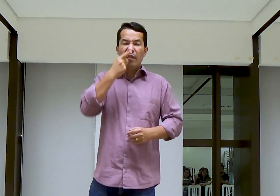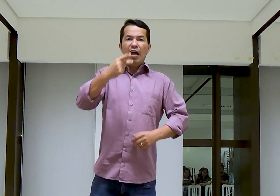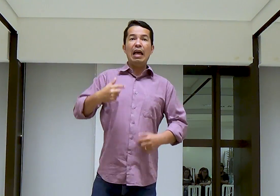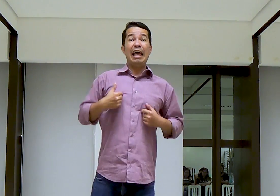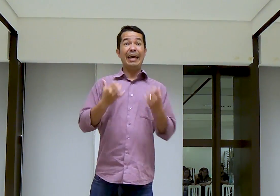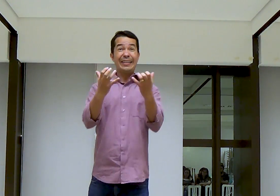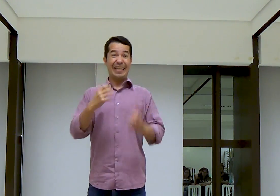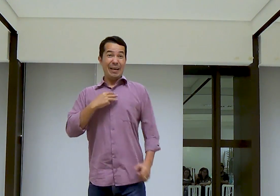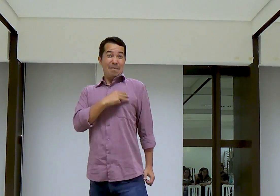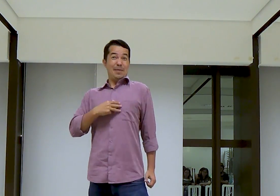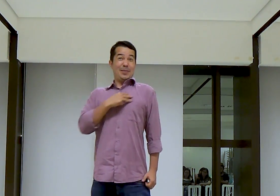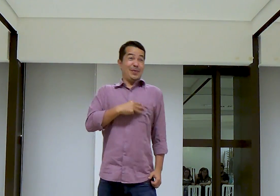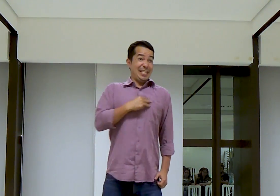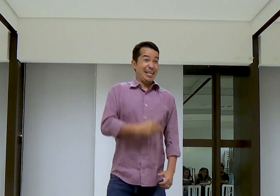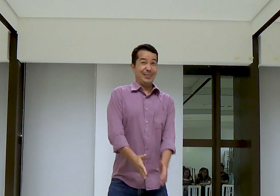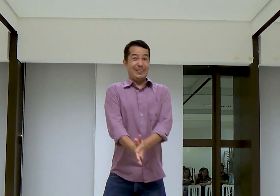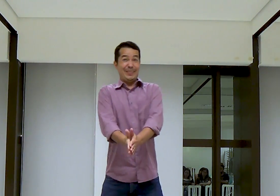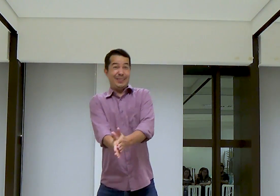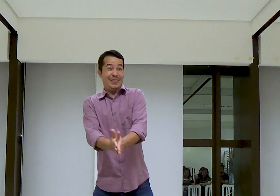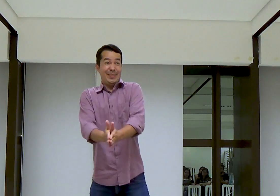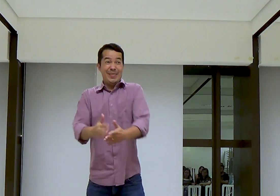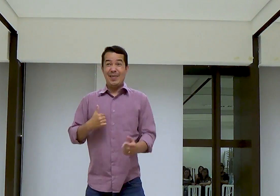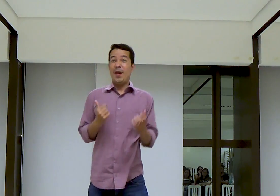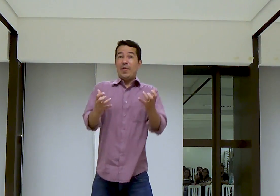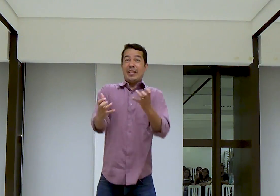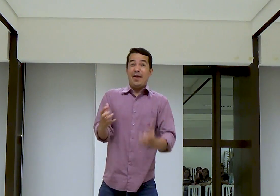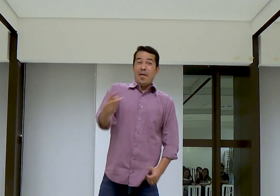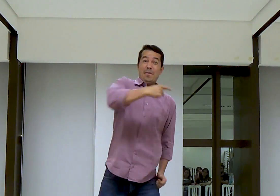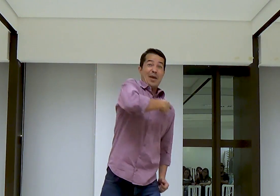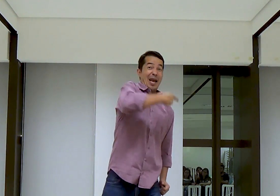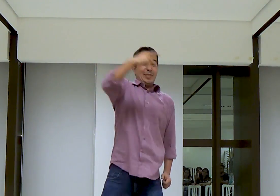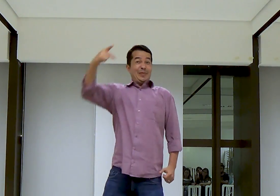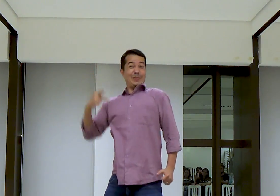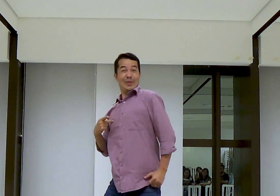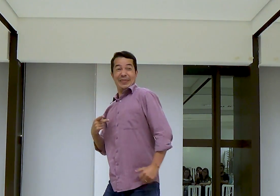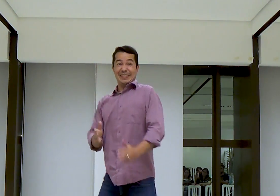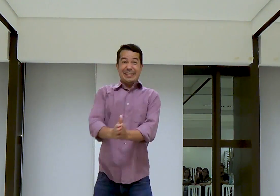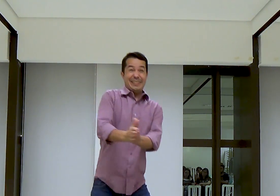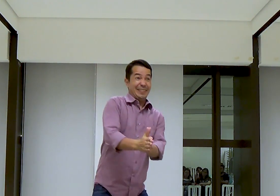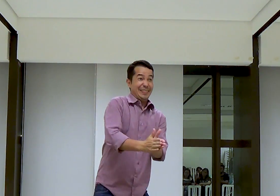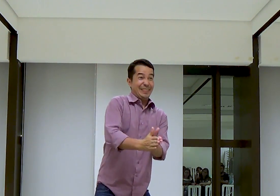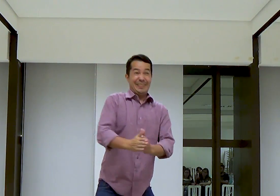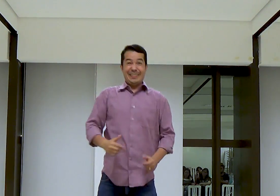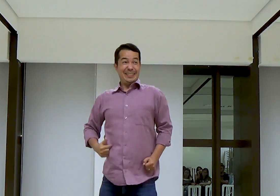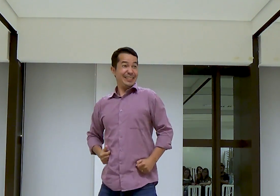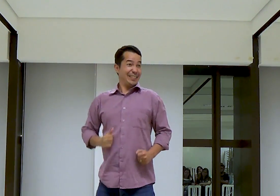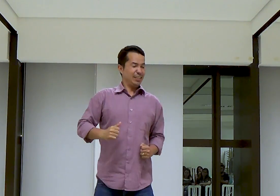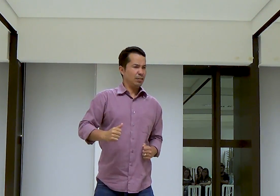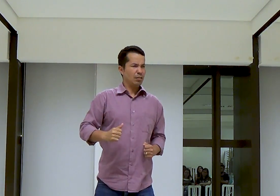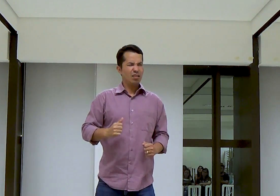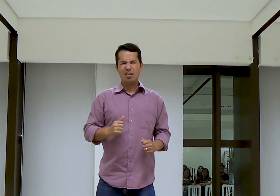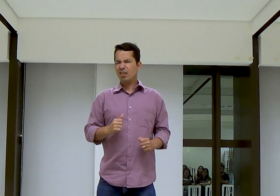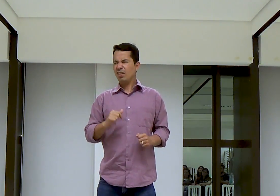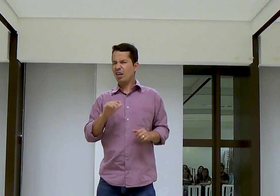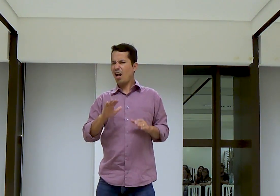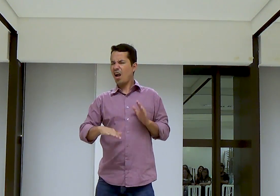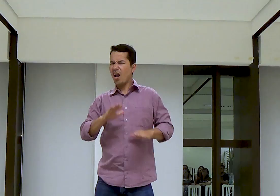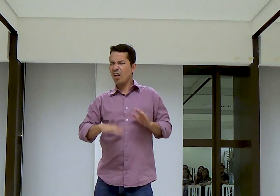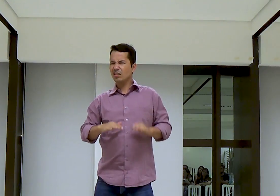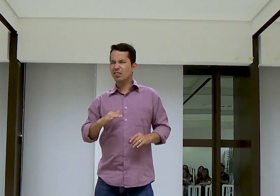vi muitas pessoas surdas que dizem assim: ah, eu quero ser missionário, sim, quero ser missionário, quero ser pastor, quero fazer as